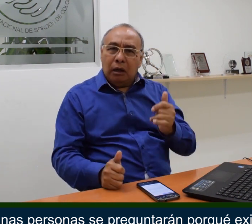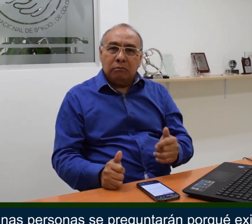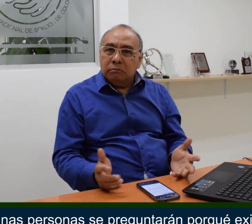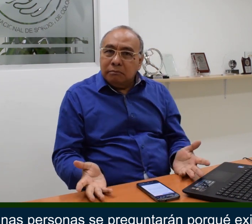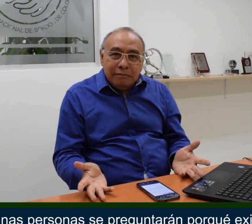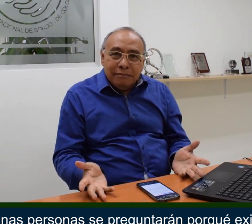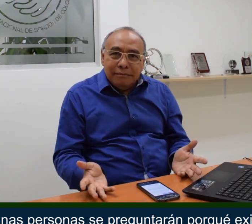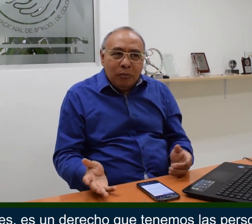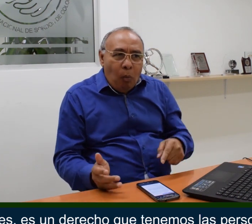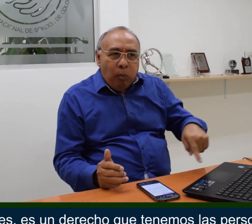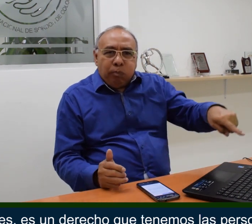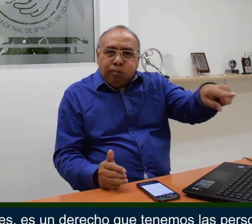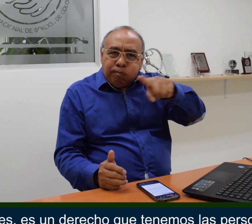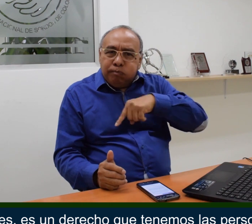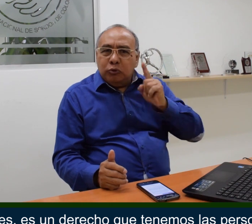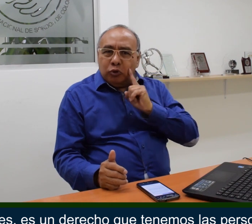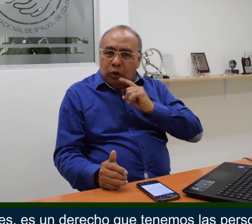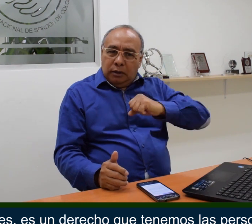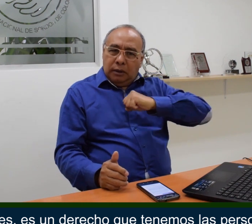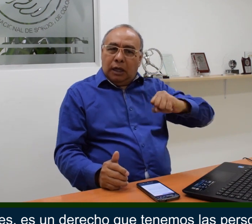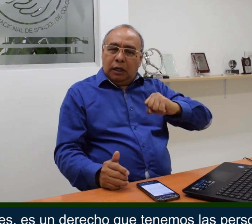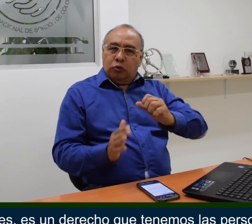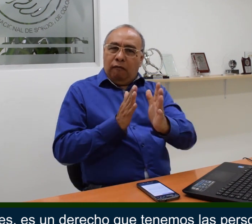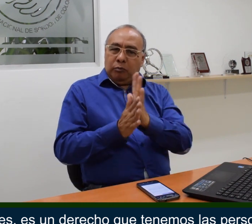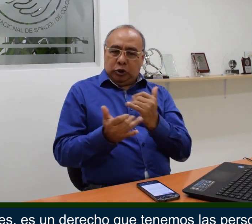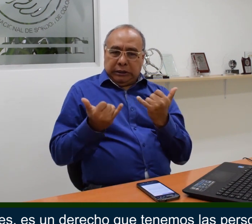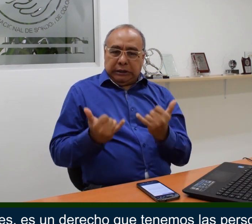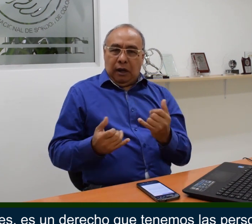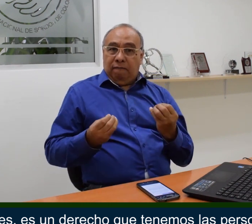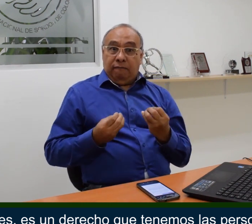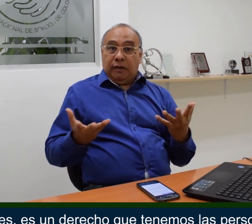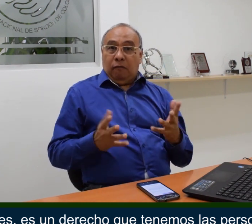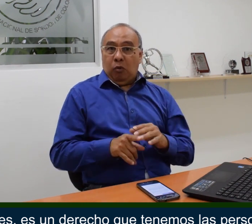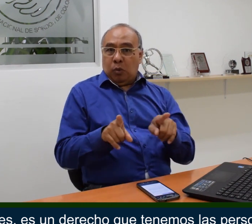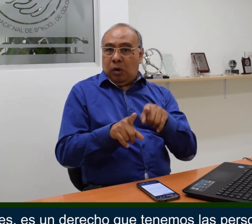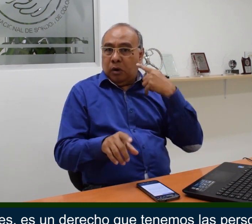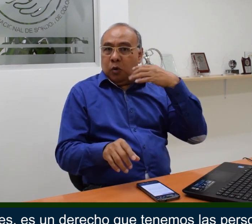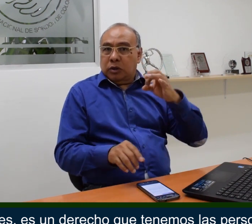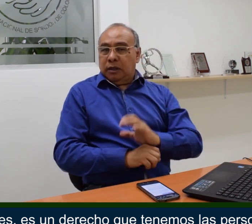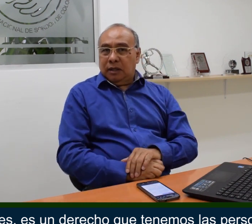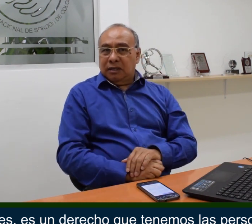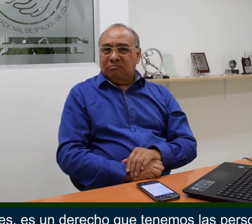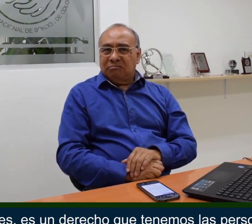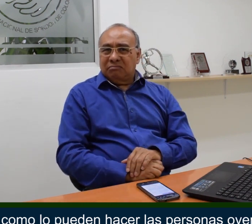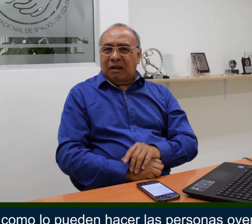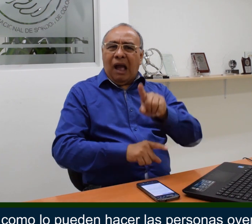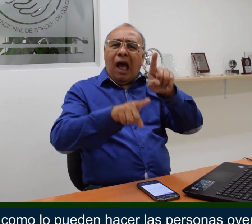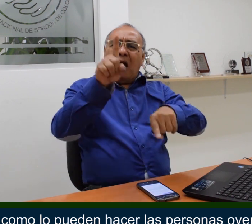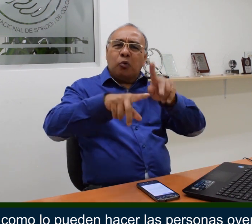haya intérpretes. Pues es un derecho que tenemos las personas sordas, a acceder a la información inmediata, así como lo pueden